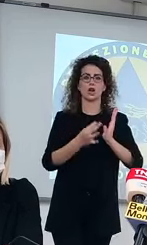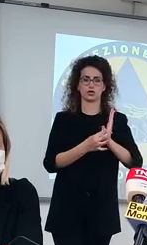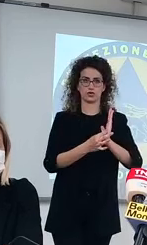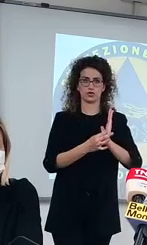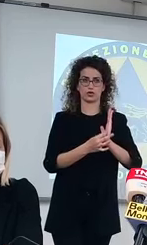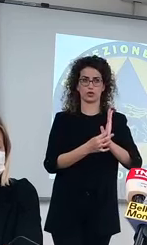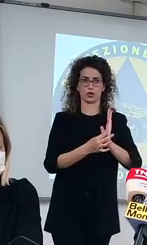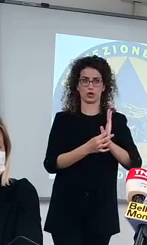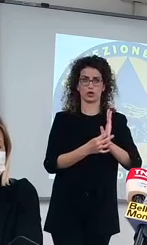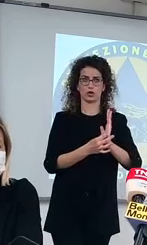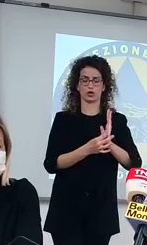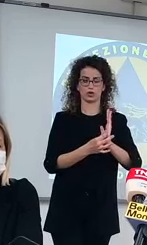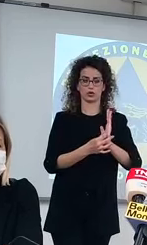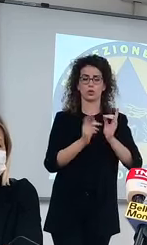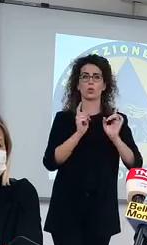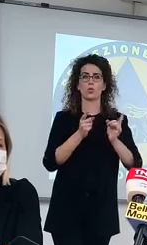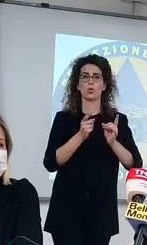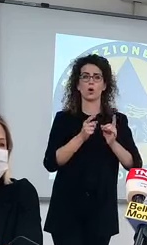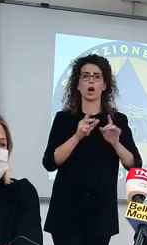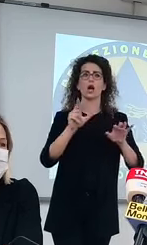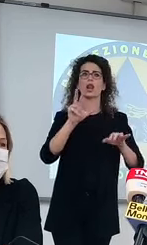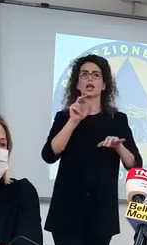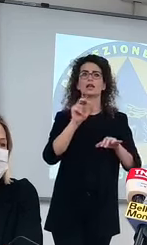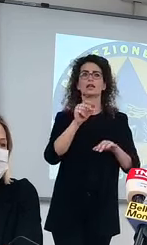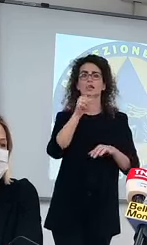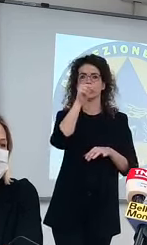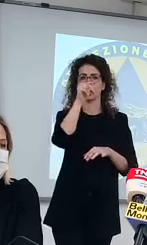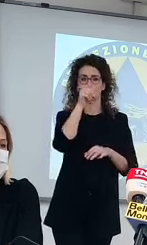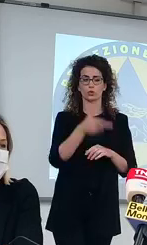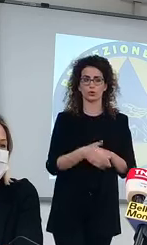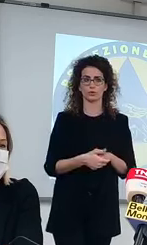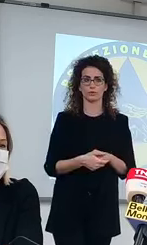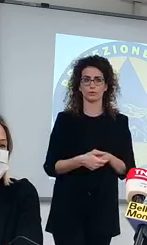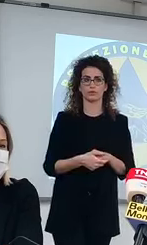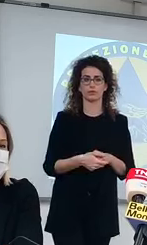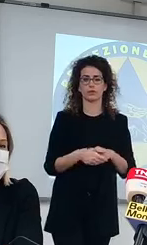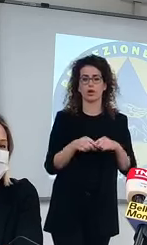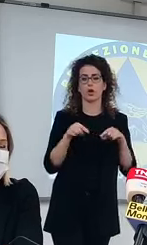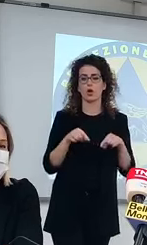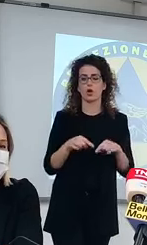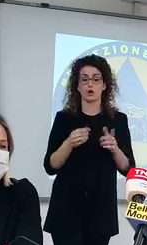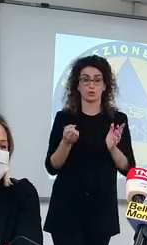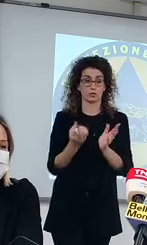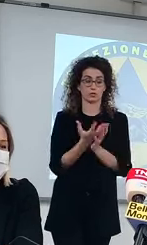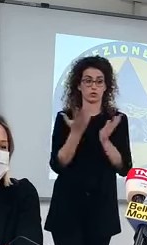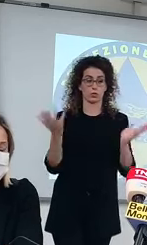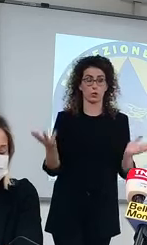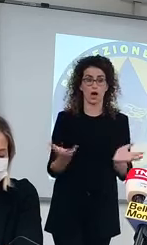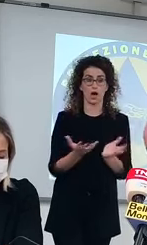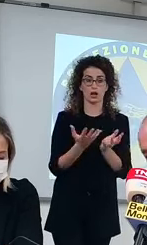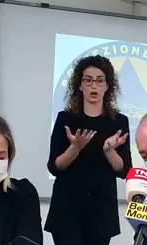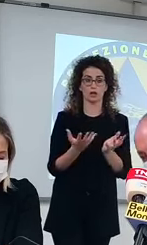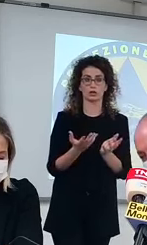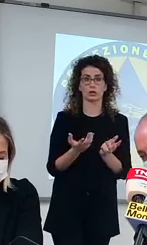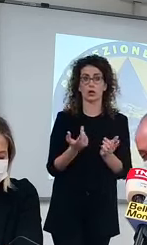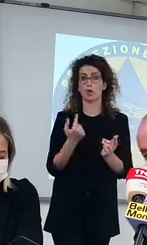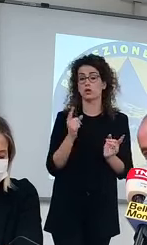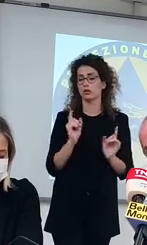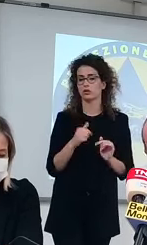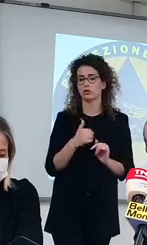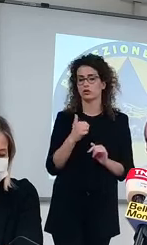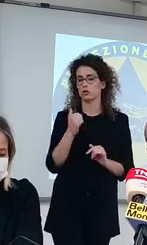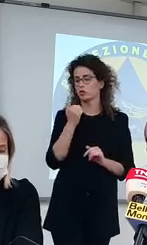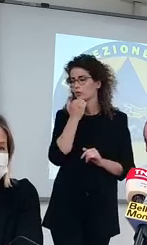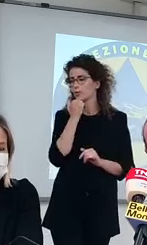stata assegnata è il 30 di giugno. Ora, se è capitato qualcosa non lo so.